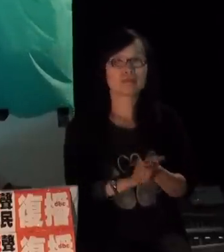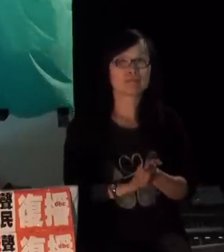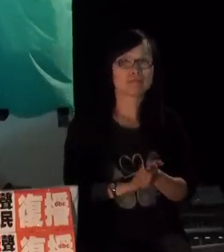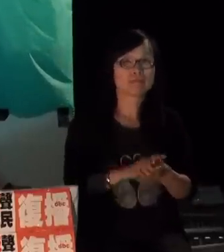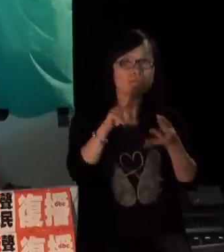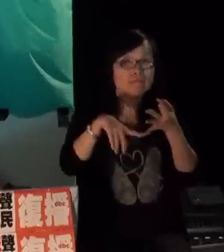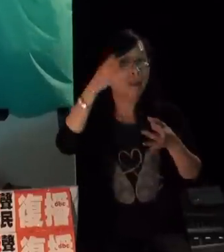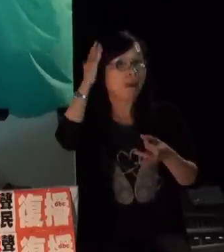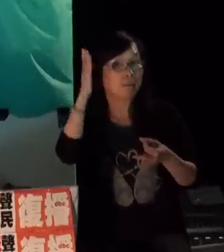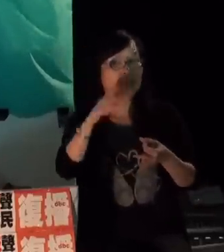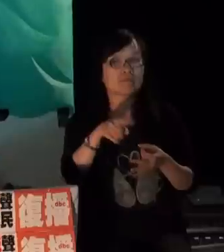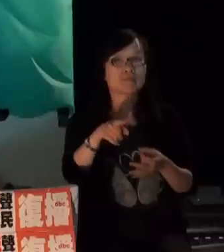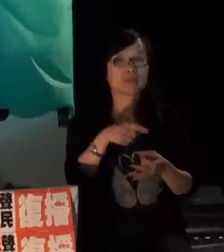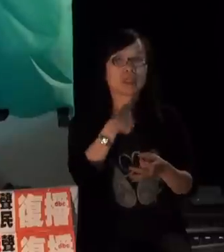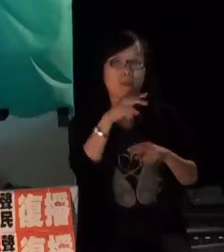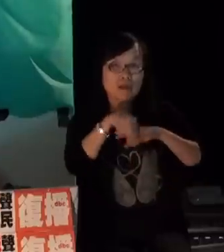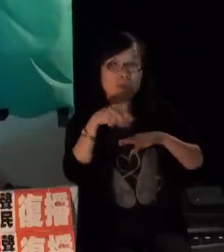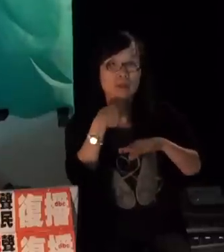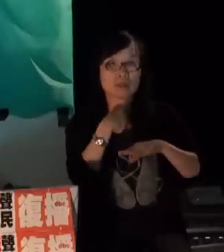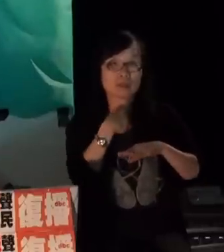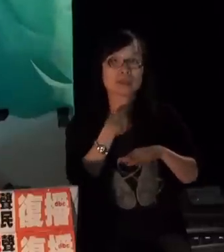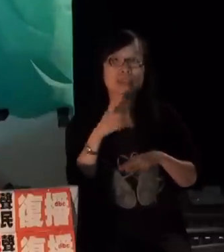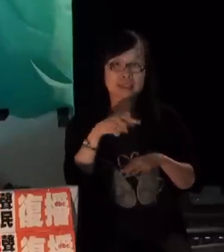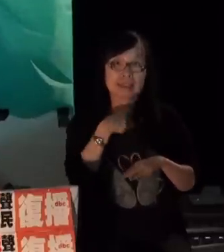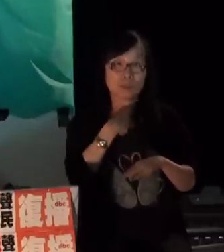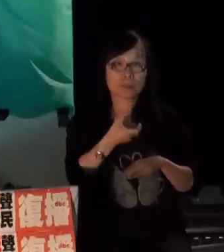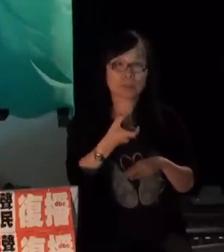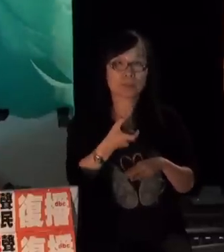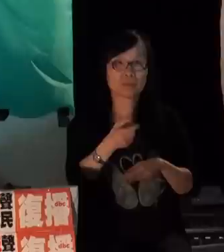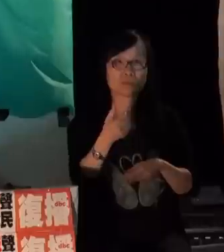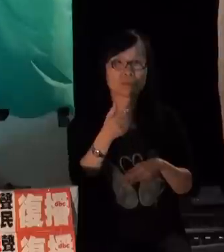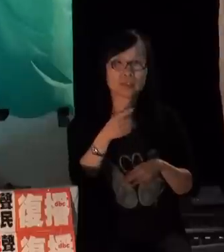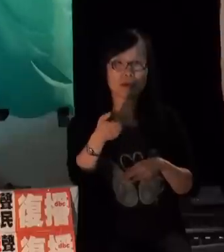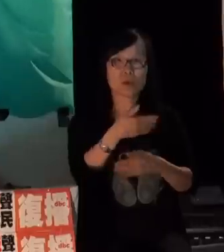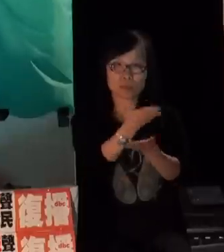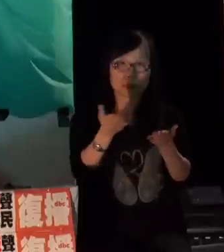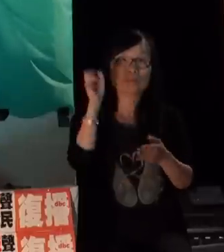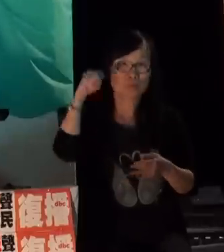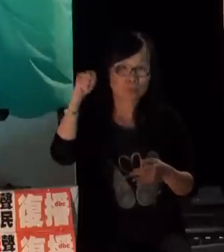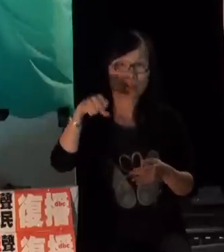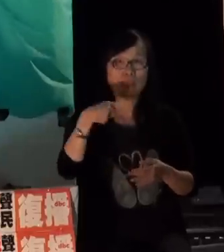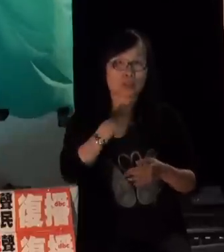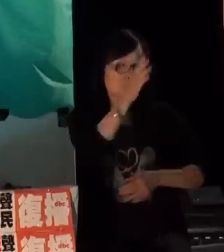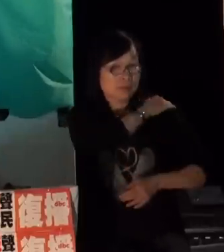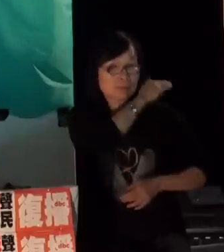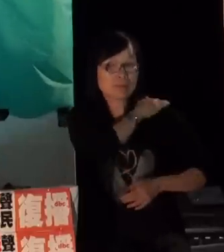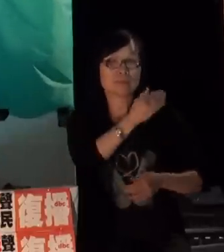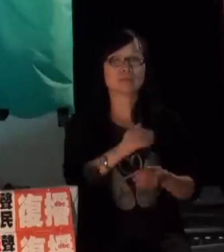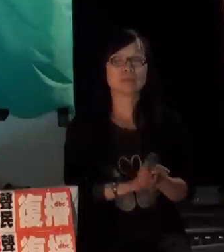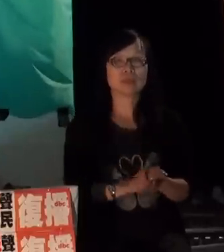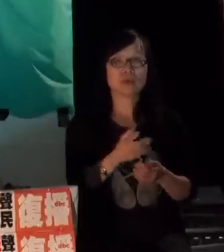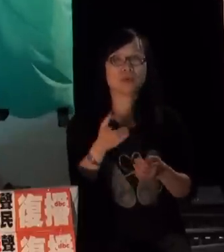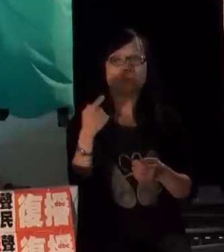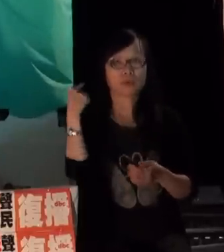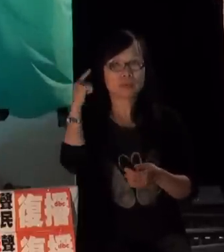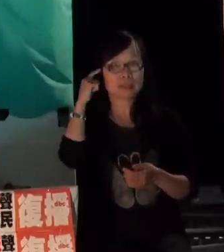股東就話你做唔做？你做有冇計劃？有計劃係咪俾錢？咁大家應承咗，即係佢哋係有個責任噶嘛。 係啊，交到詳細